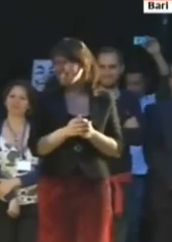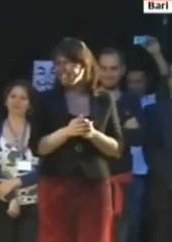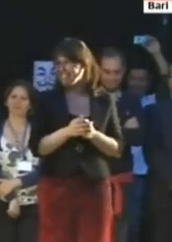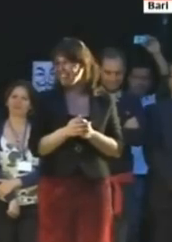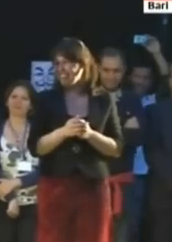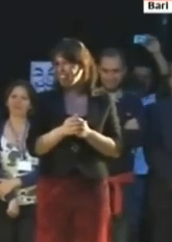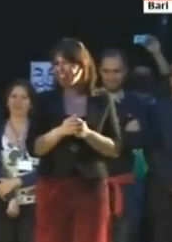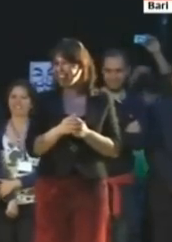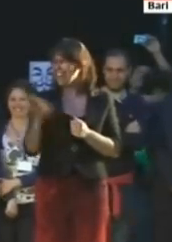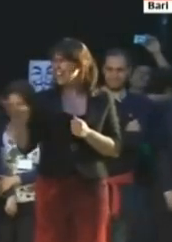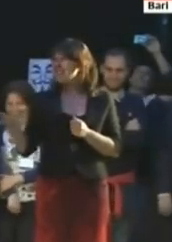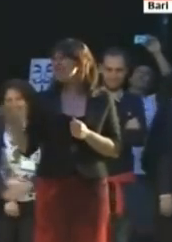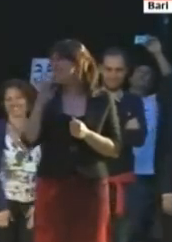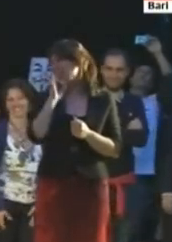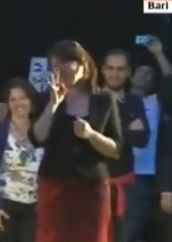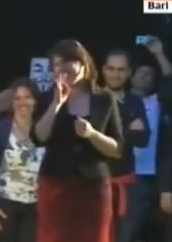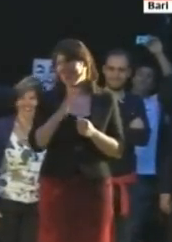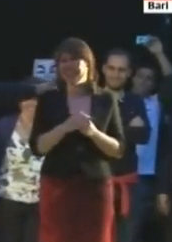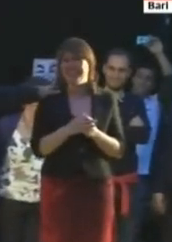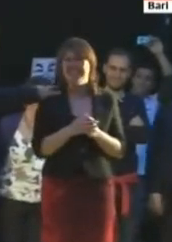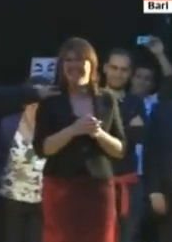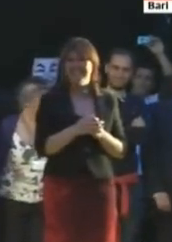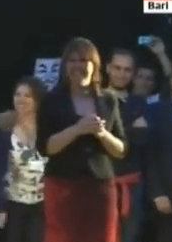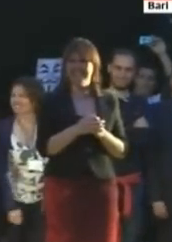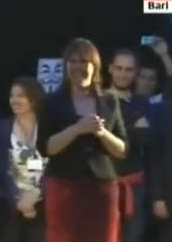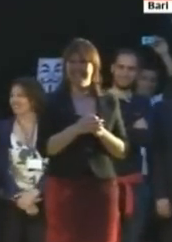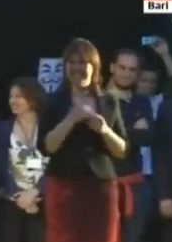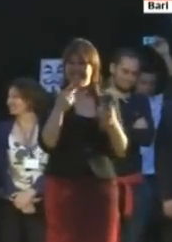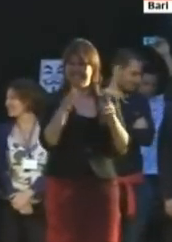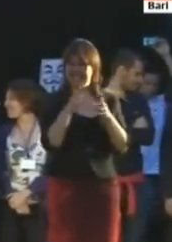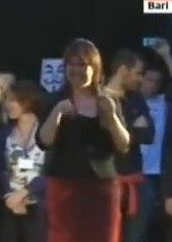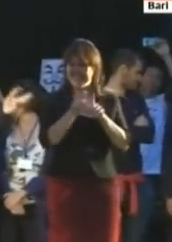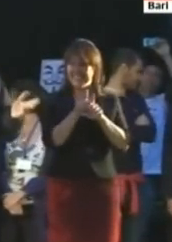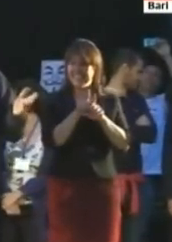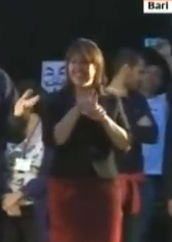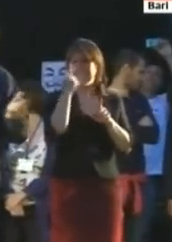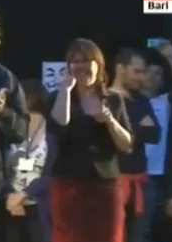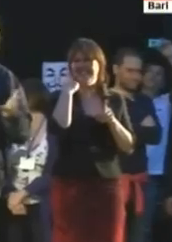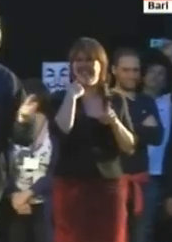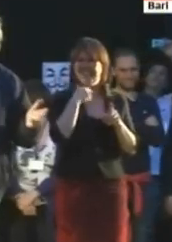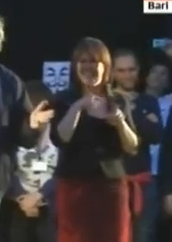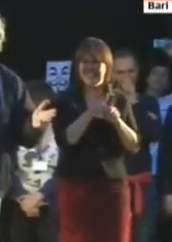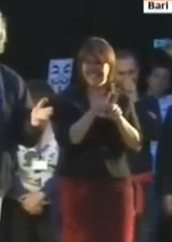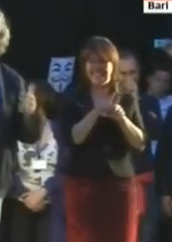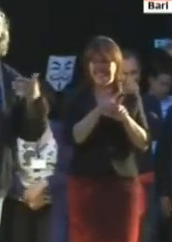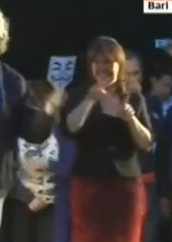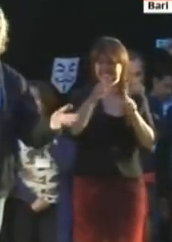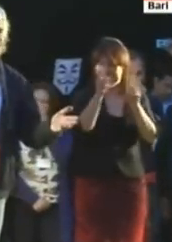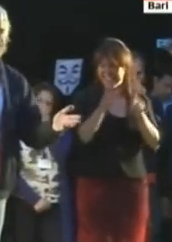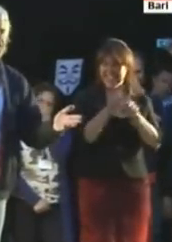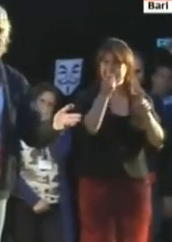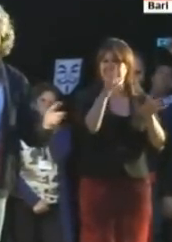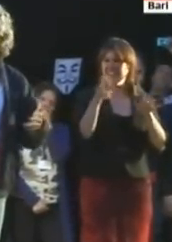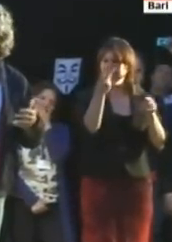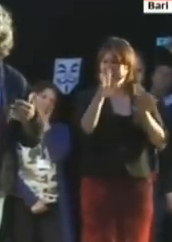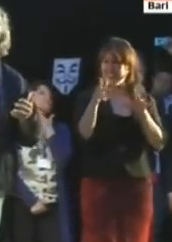Questo si capisce, è internazionale. Va bene. Allora, chi è? 28 lingue,